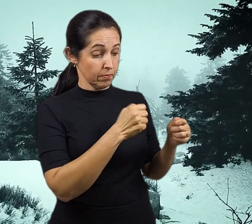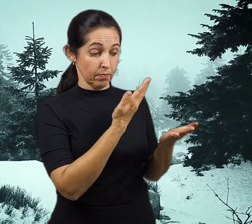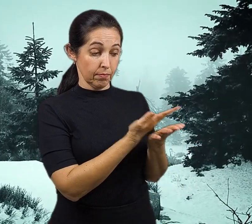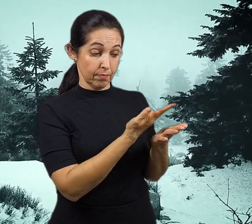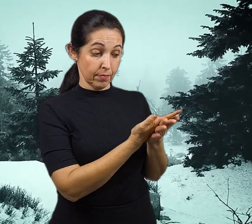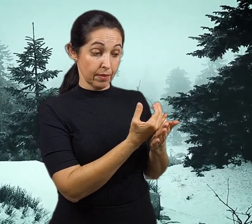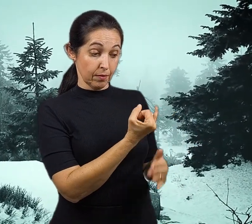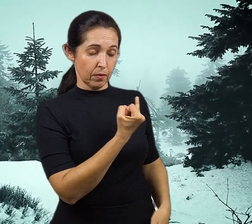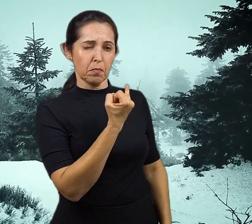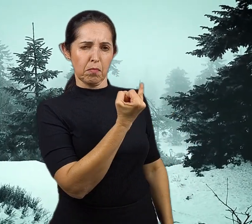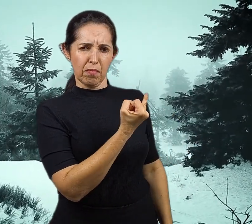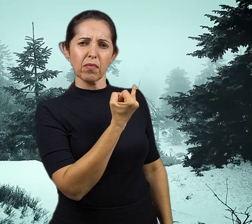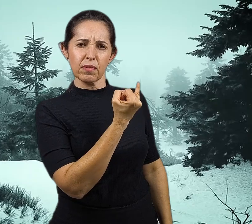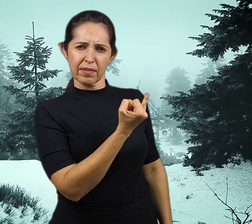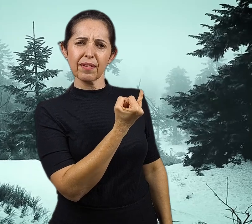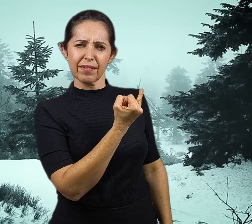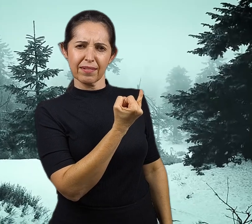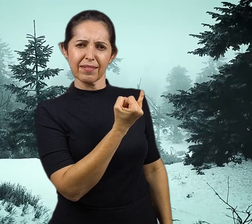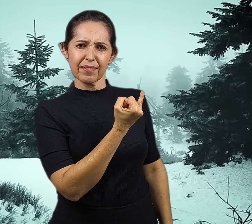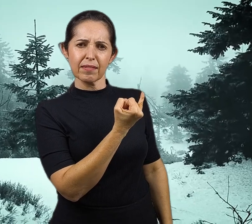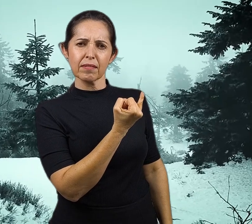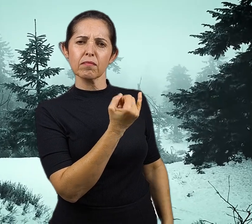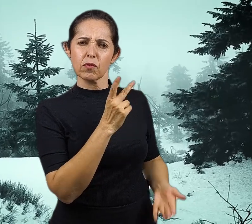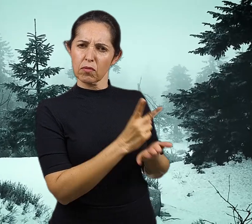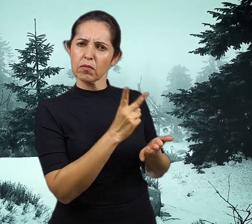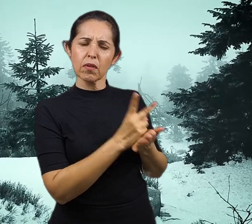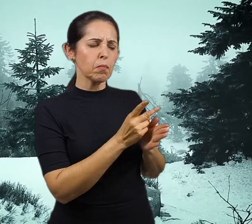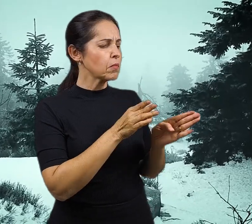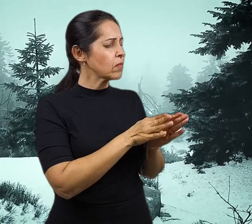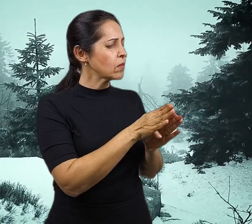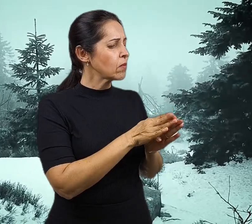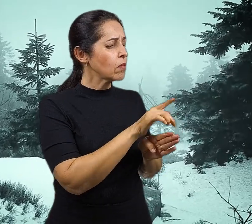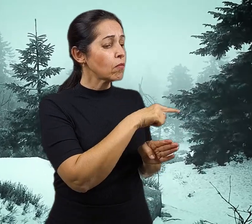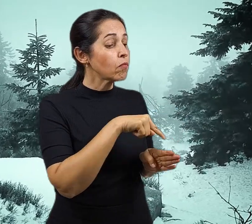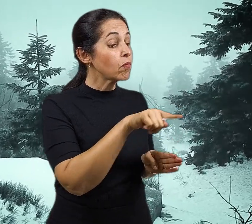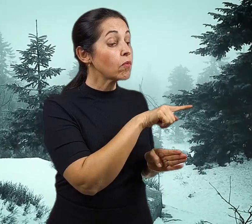jovens aqui, nesse país: aproveitem, estudem.